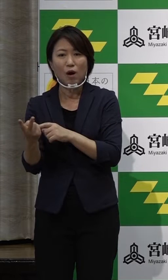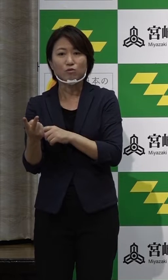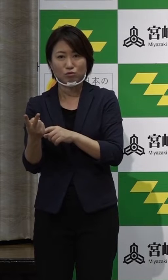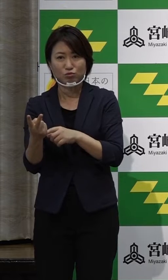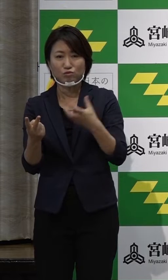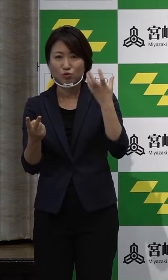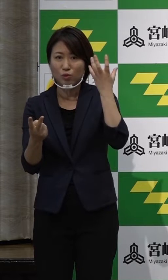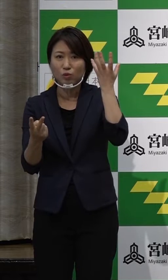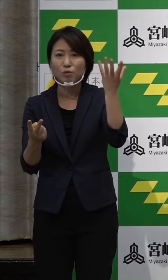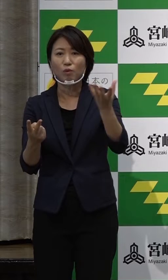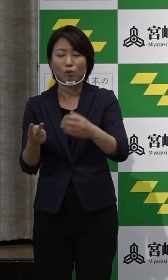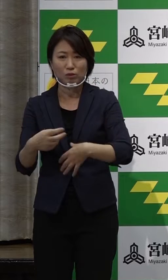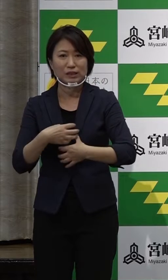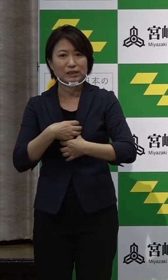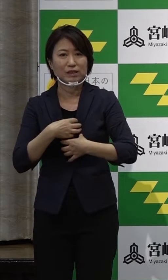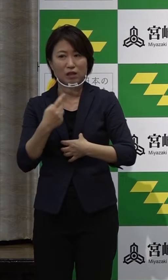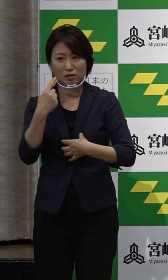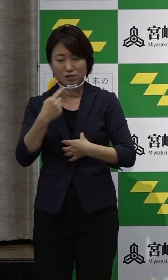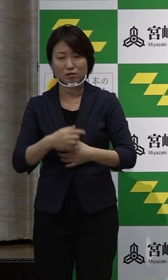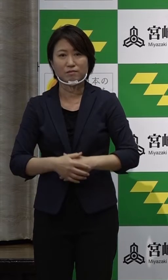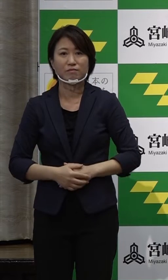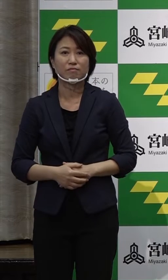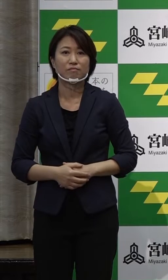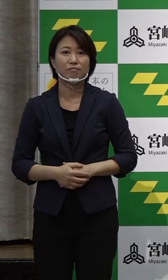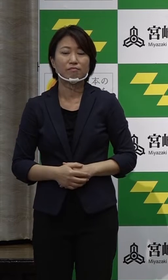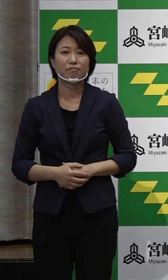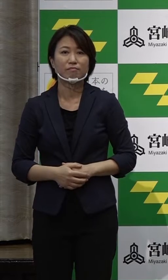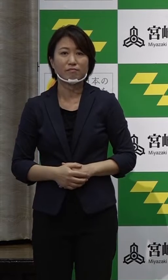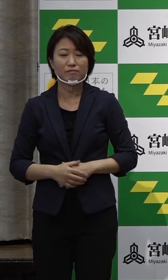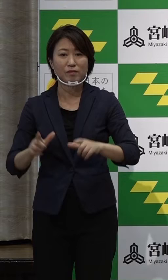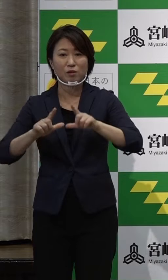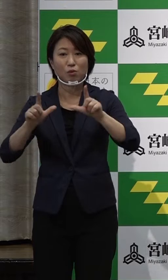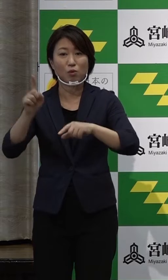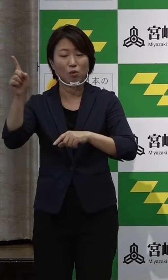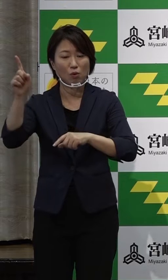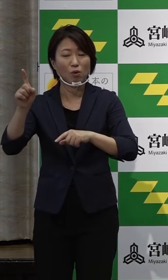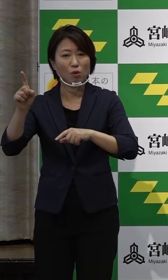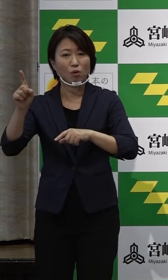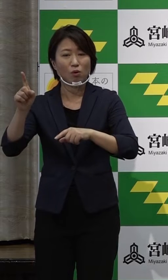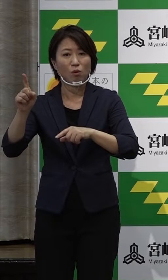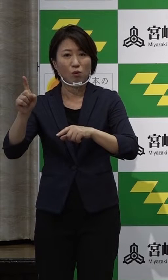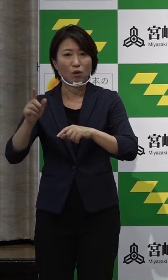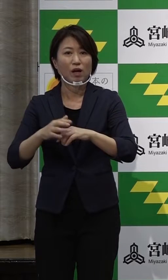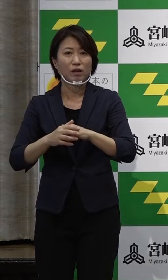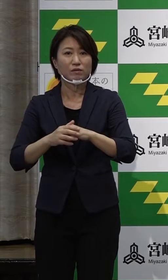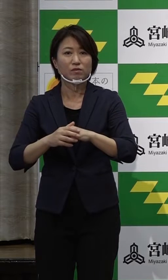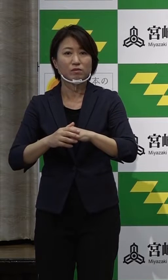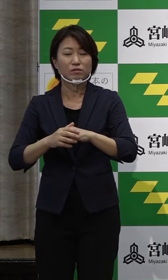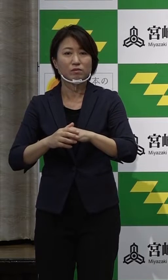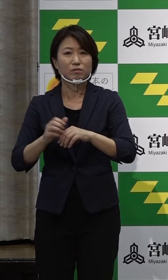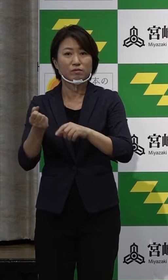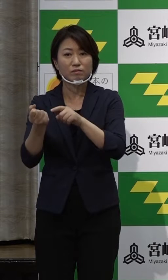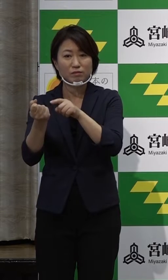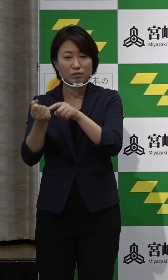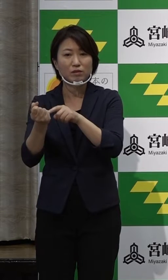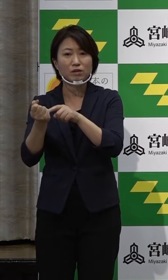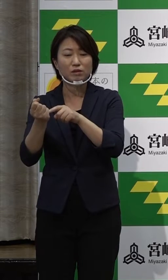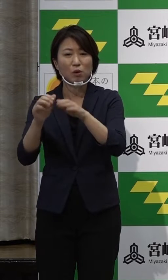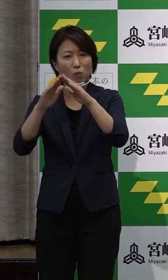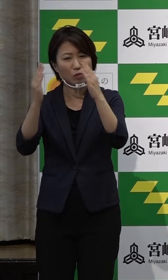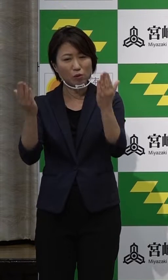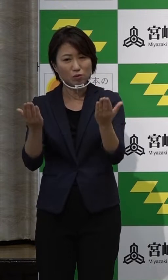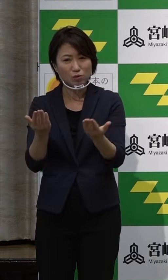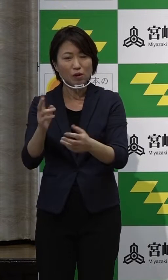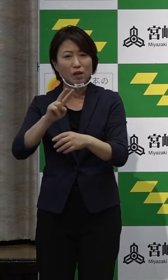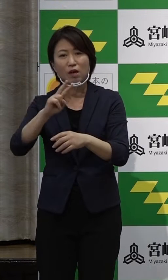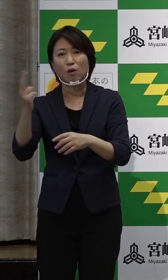というところを強い危機感を持っております。東京においては今月中にもこのデルタ株には置き換わるのではないかということ